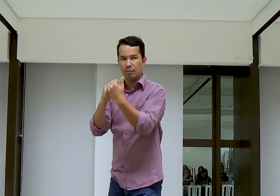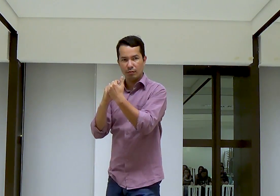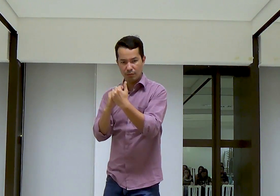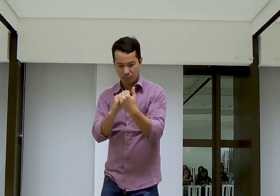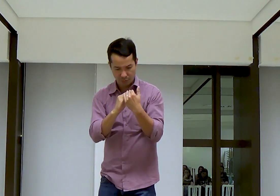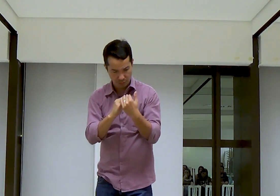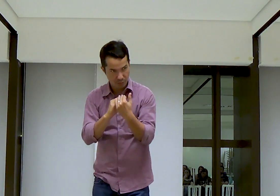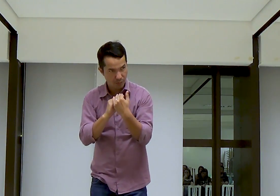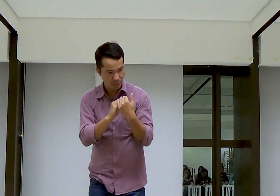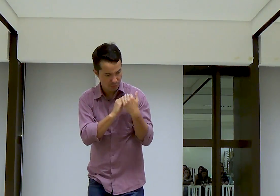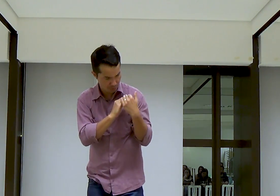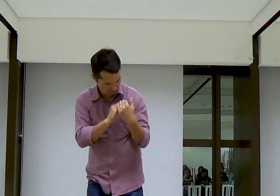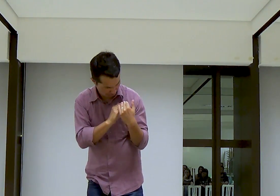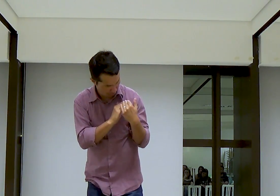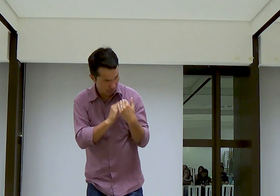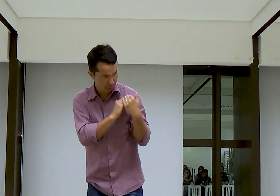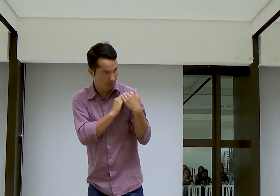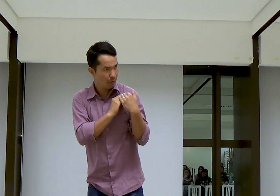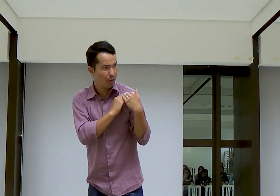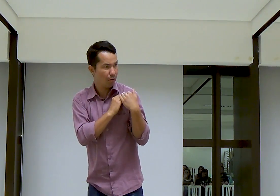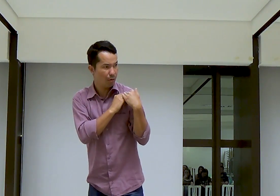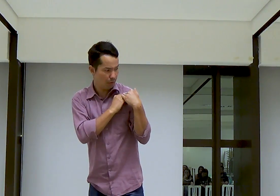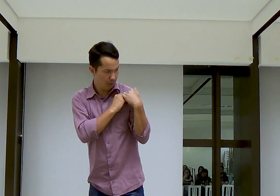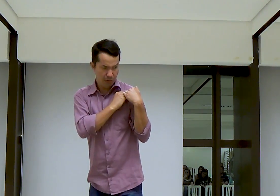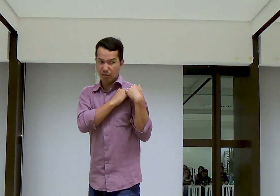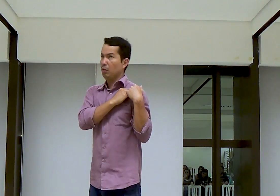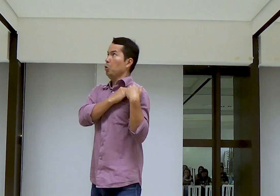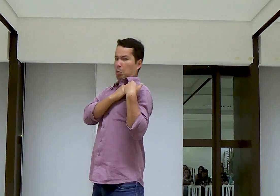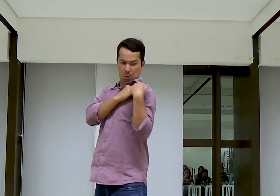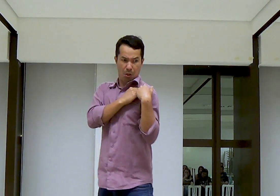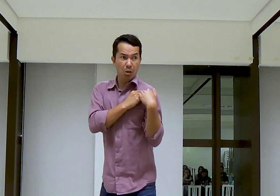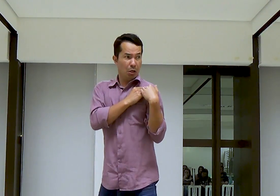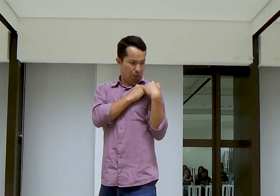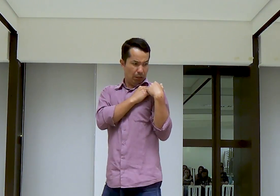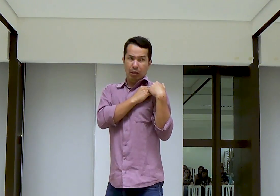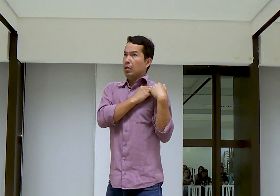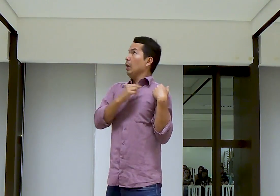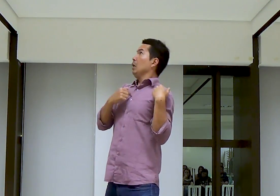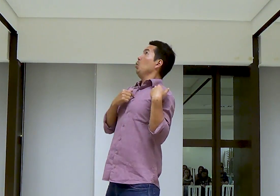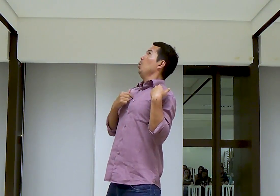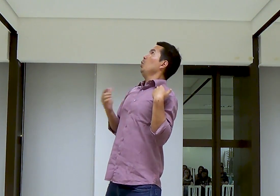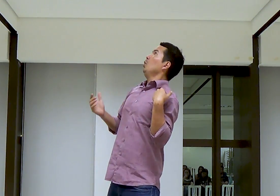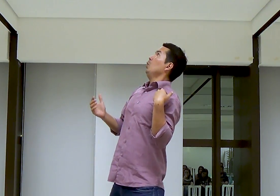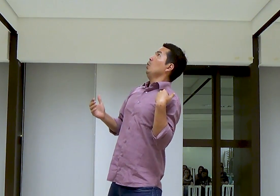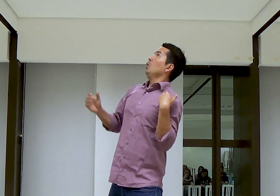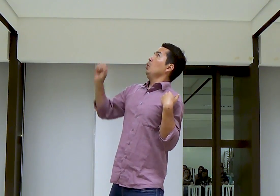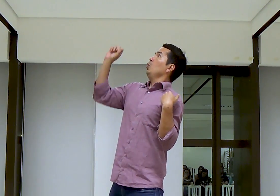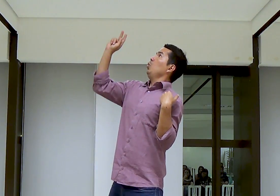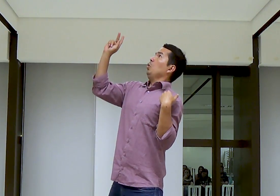E o que é que eu vou anunciar? O Senhor me escolheu? O Senhor me chamou? O